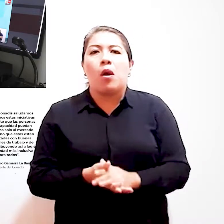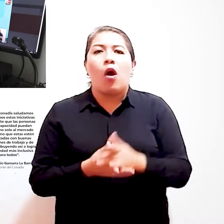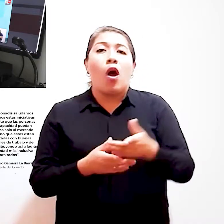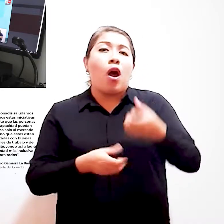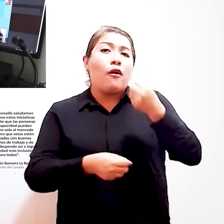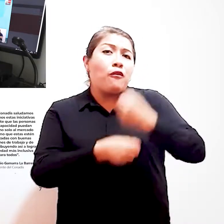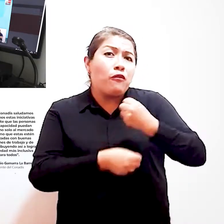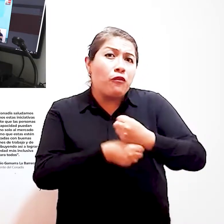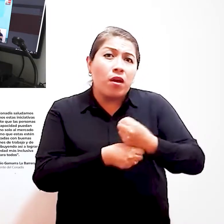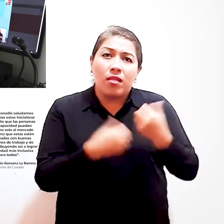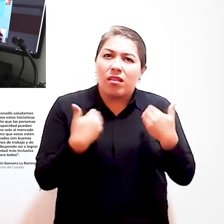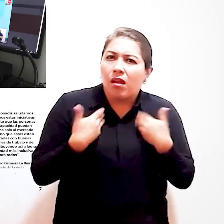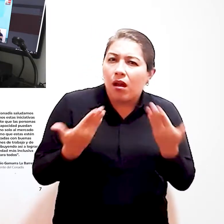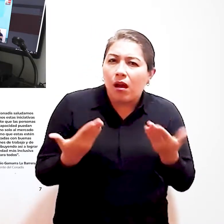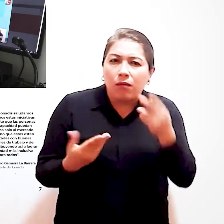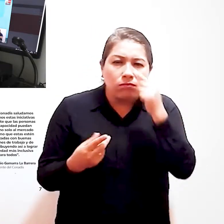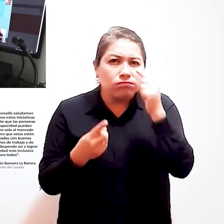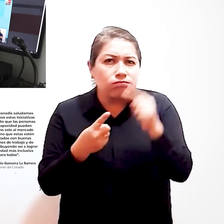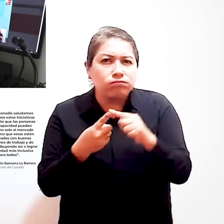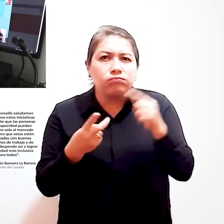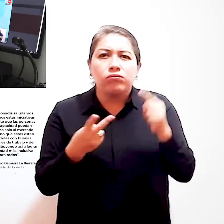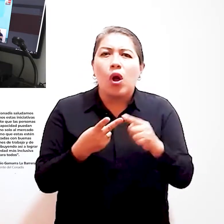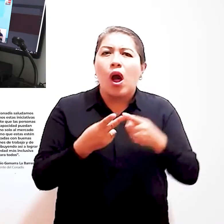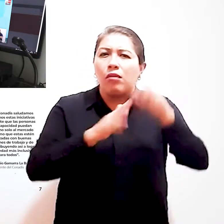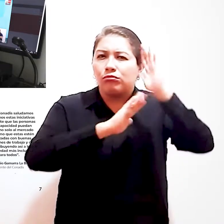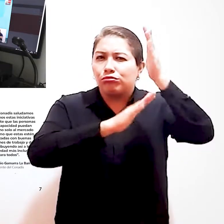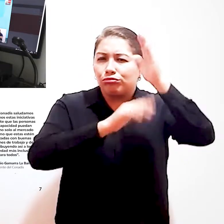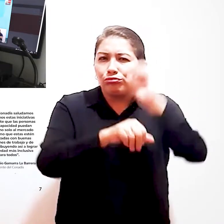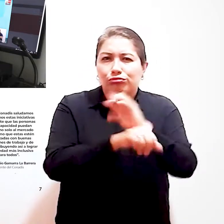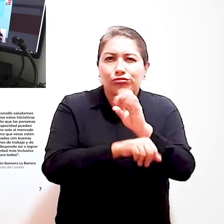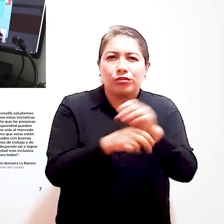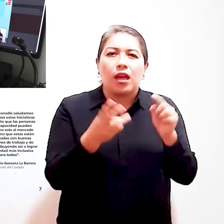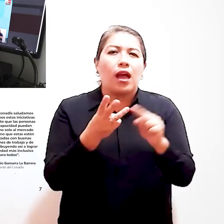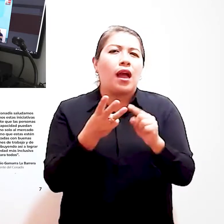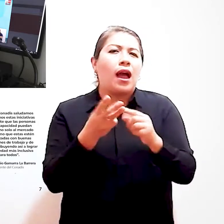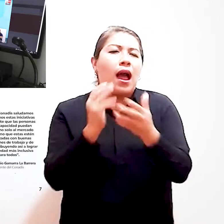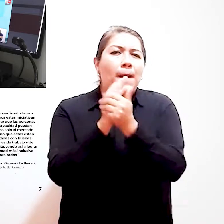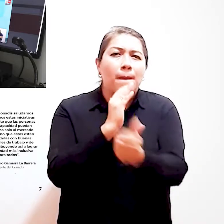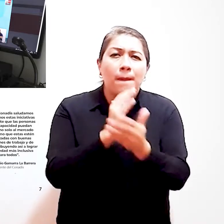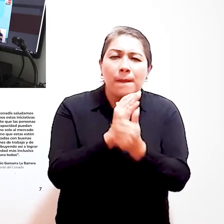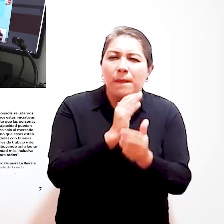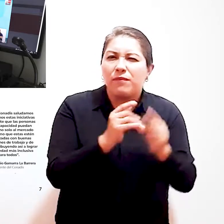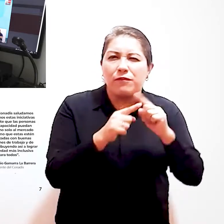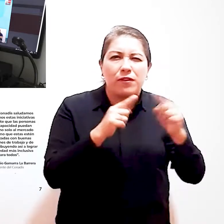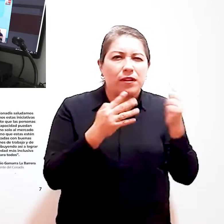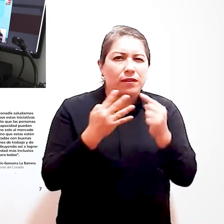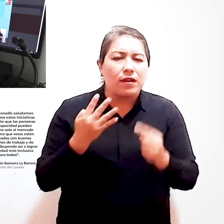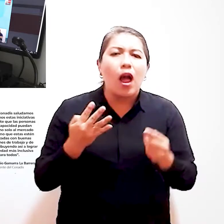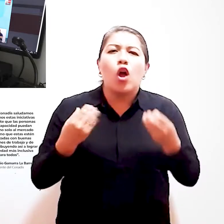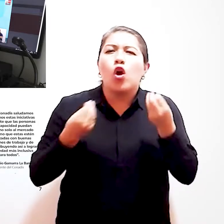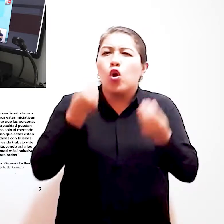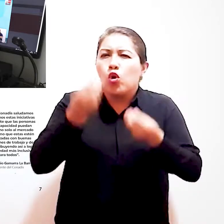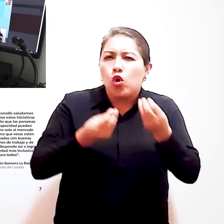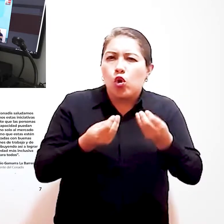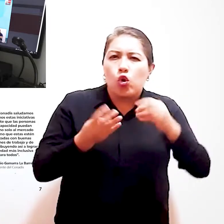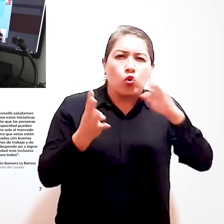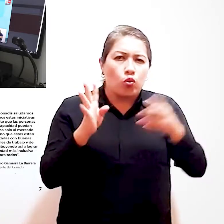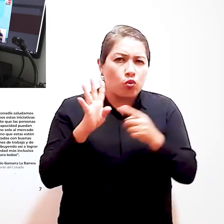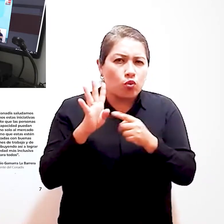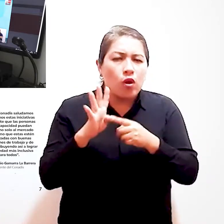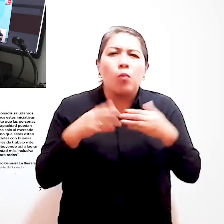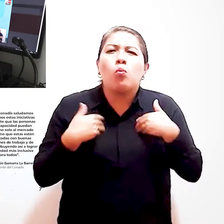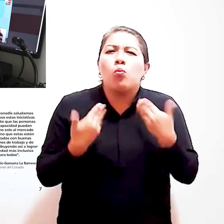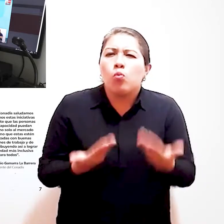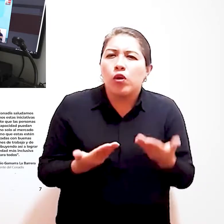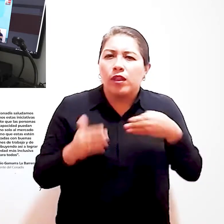como los siguientes oferta de empleo, oferta de cursos de capacitación, evaluación de habilidades y los pasos para